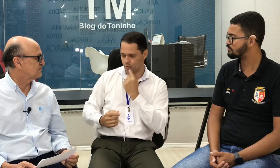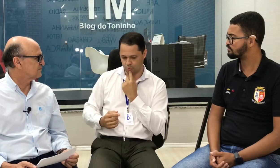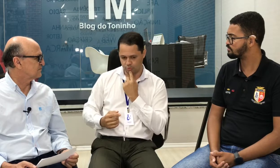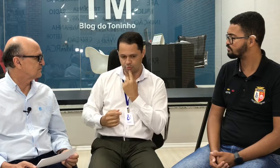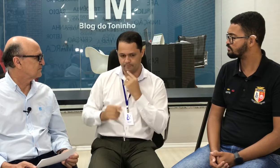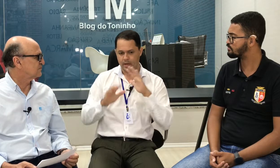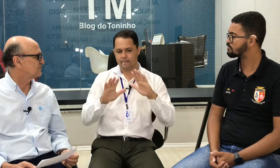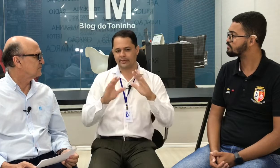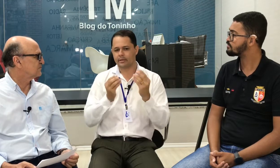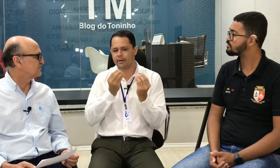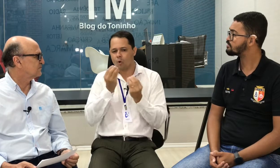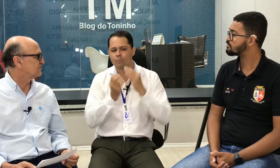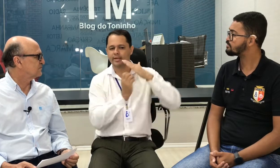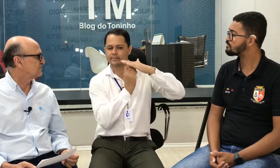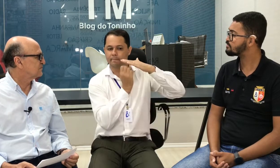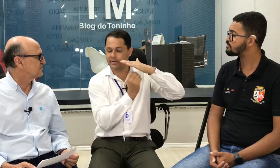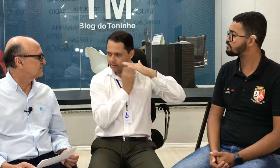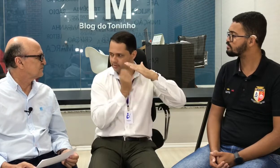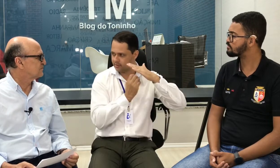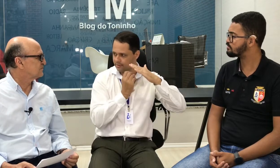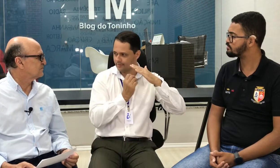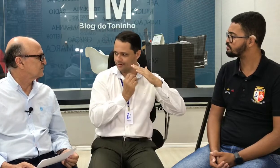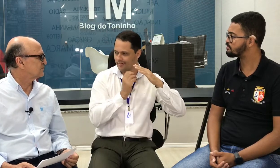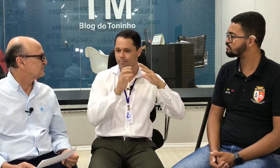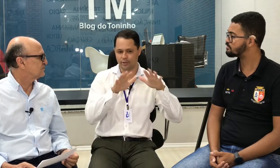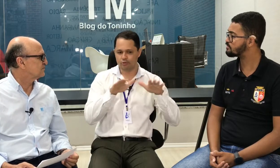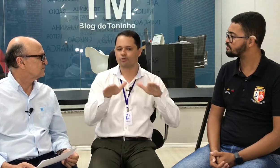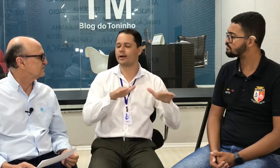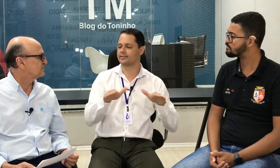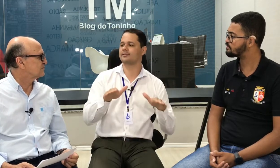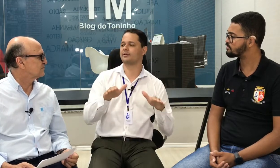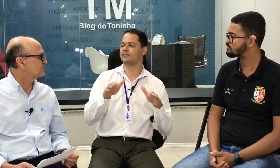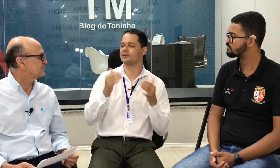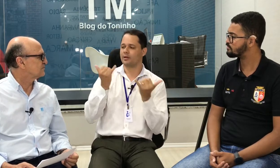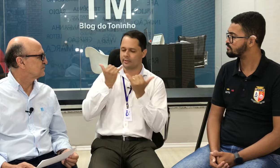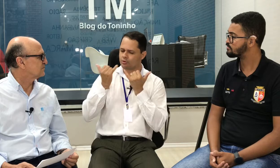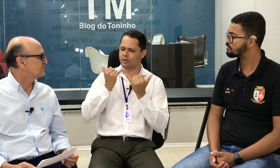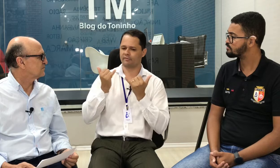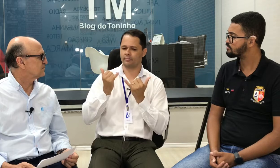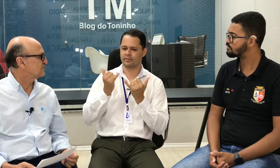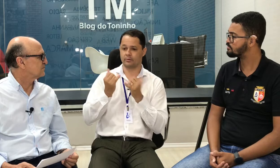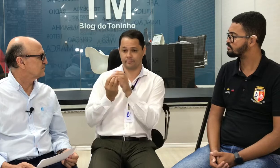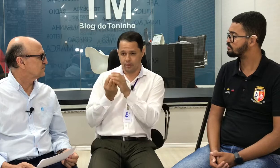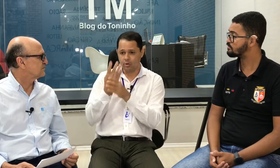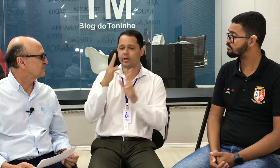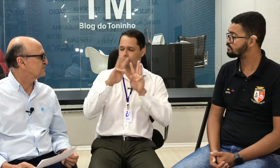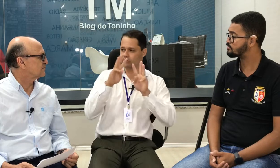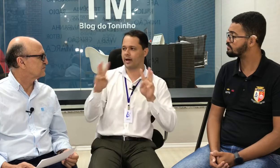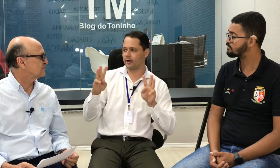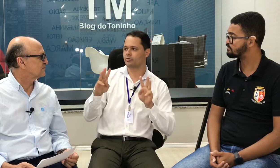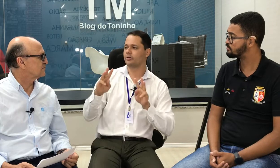surdos, mas também como que as empresas poderiam se tornar acessíveis, não só na informação. Eu criei um site que